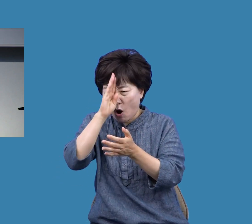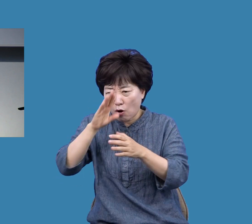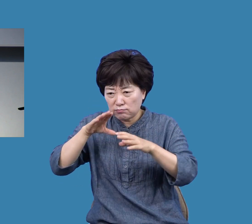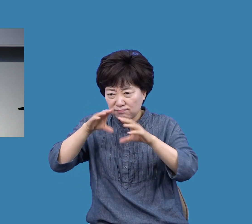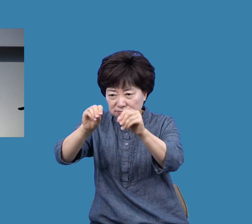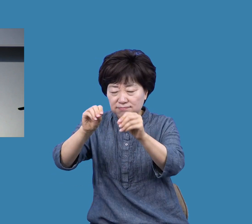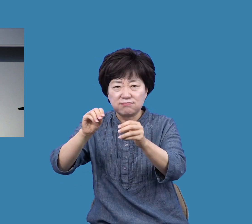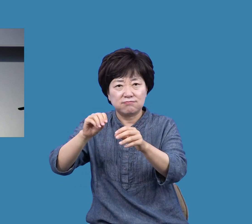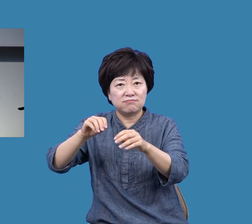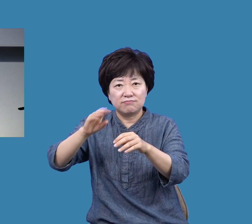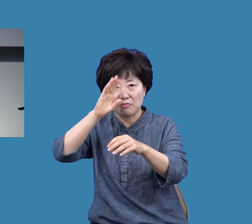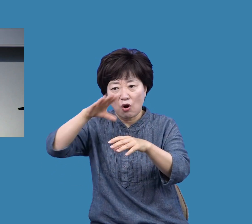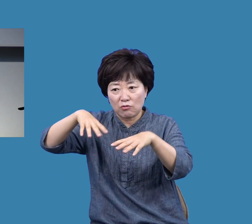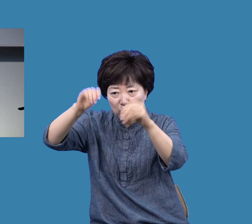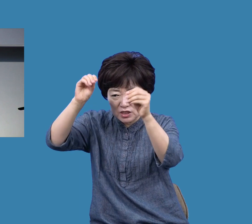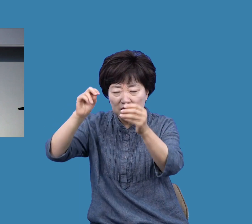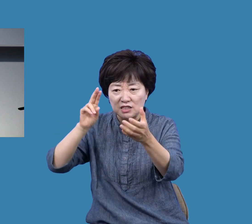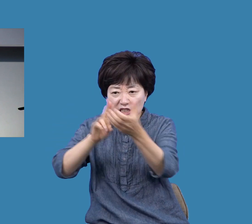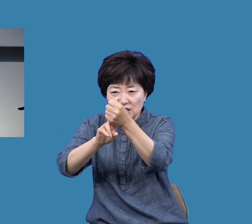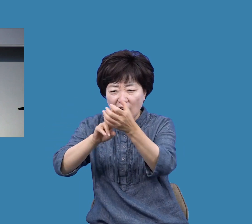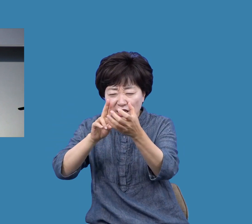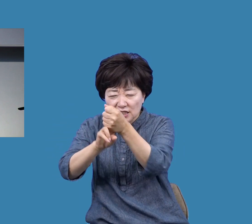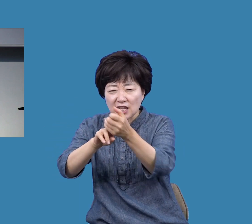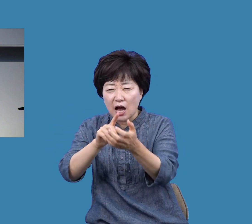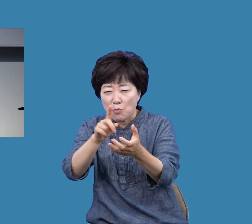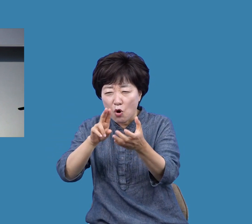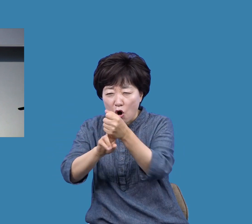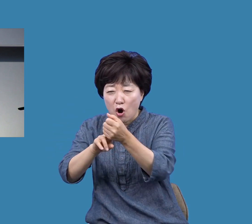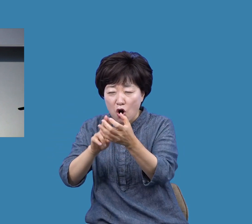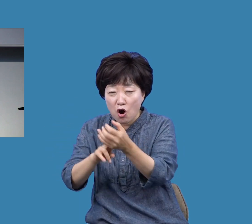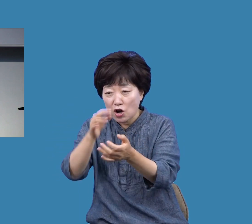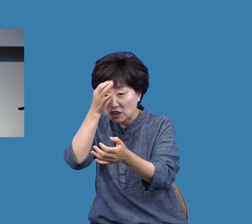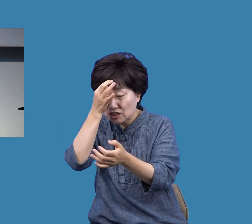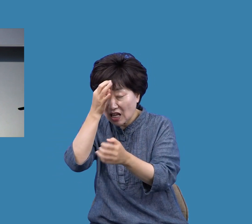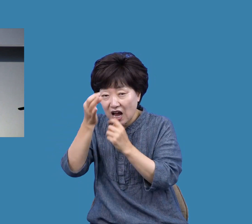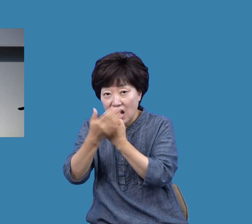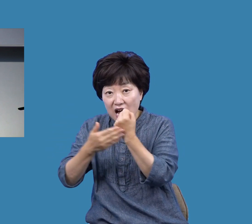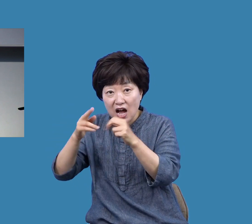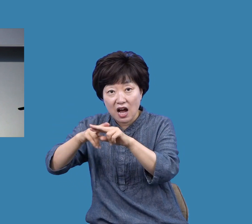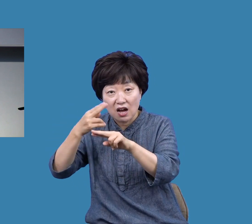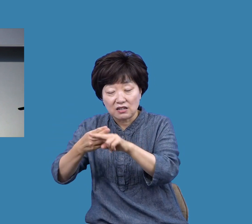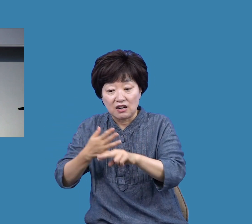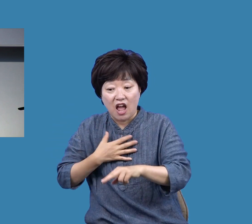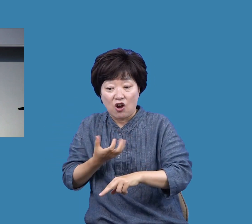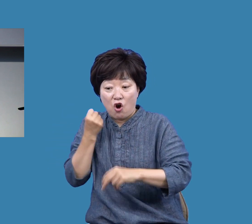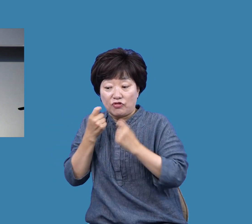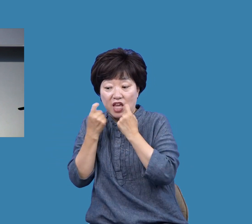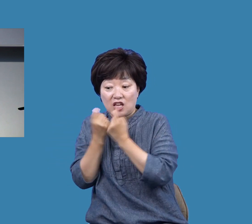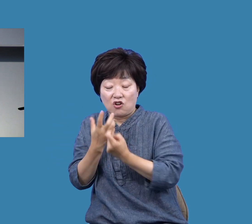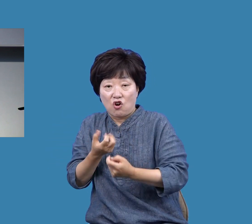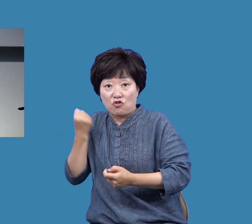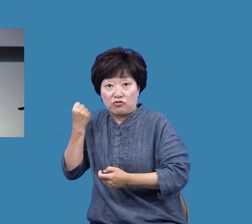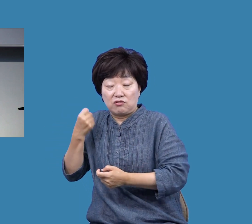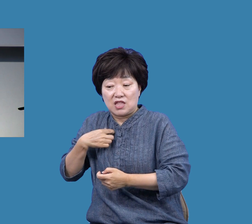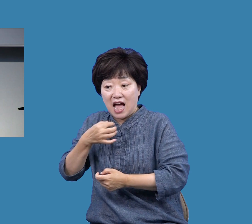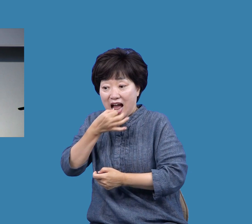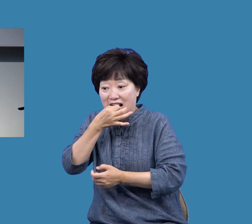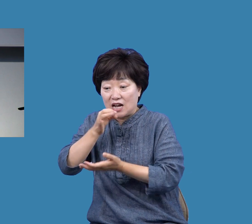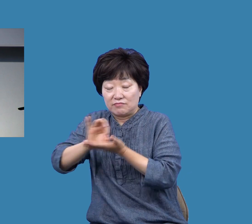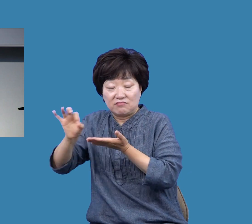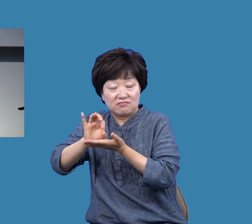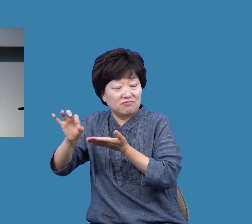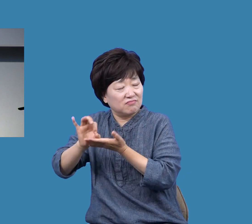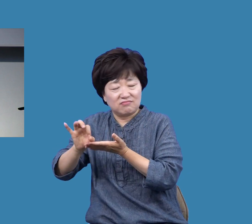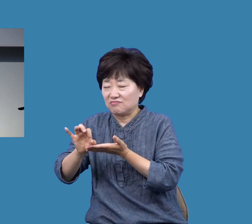은사는 개인의 것이 아닙니다. 모든 은사는 몸에게 주신 거예요. 가령 예를 들어서 저에게 가르치는